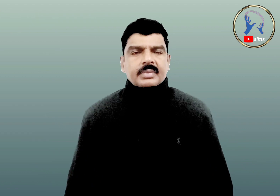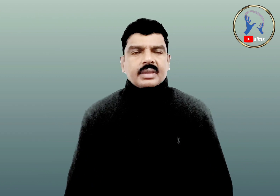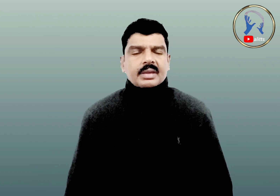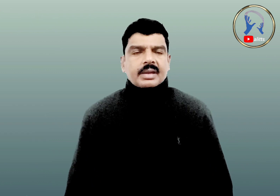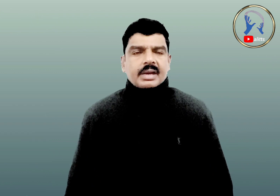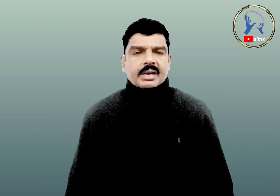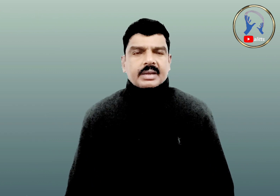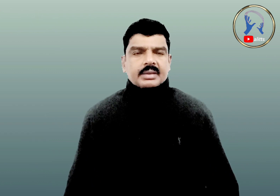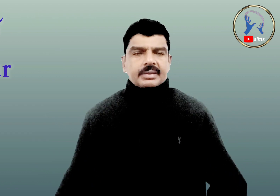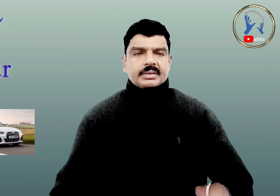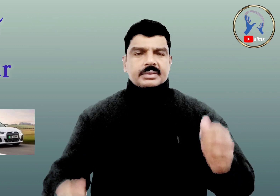कार,